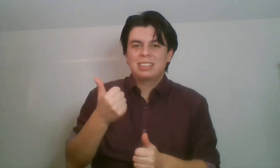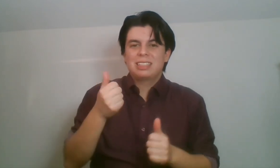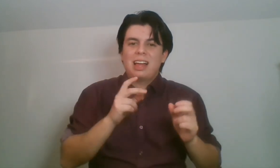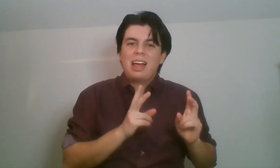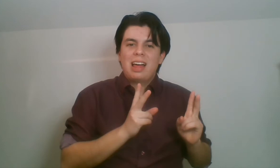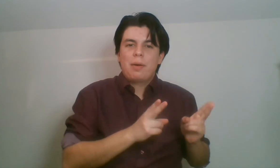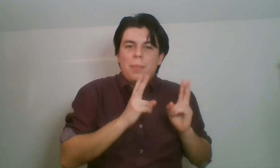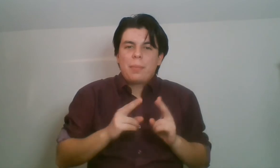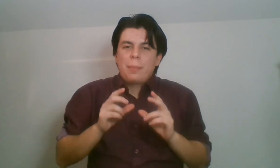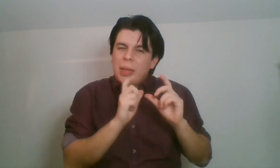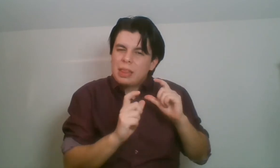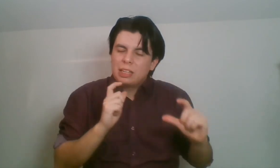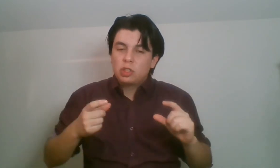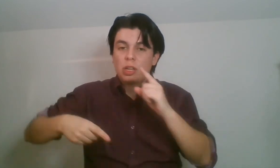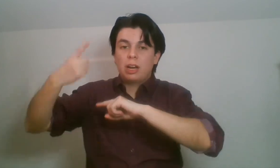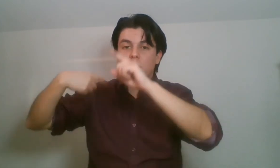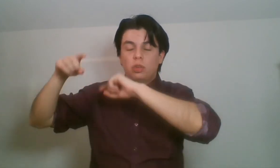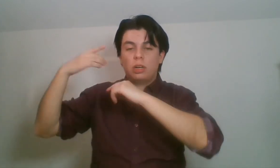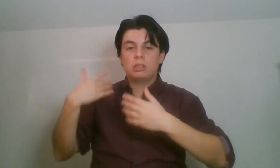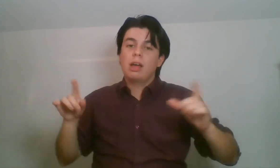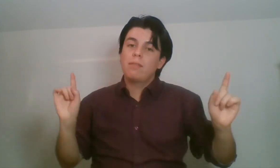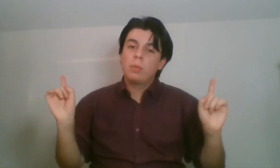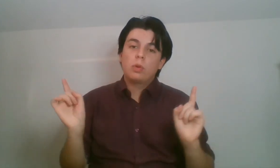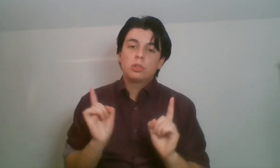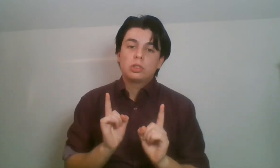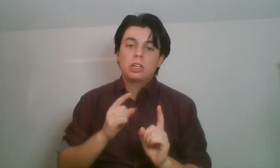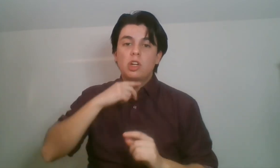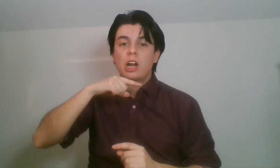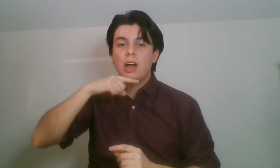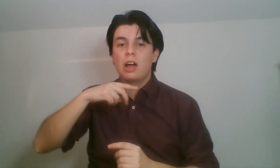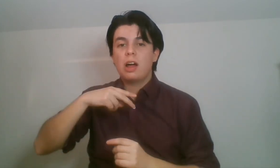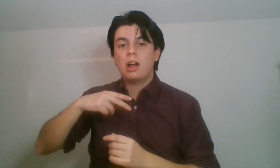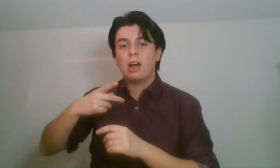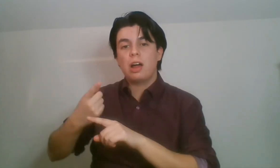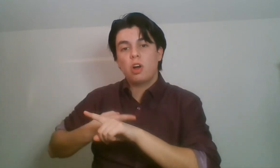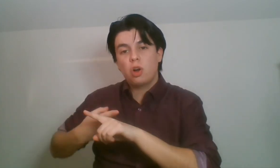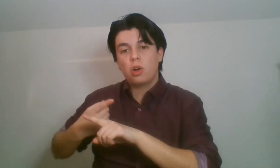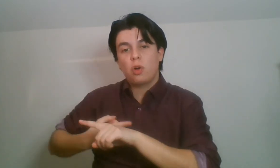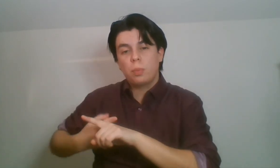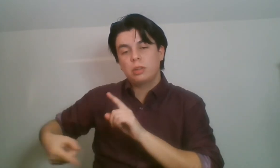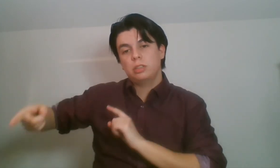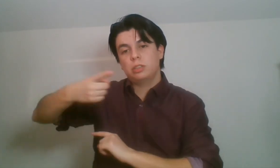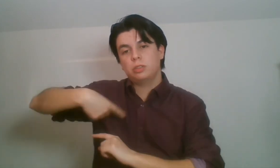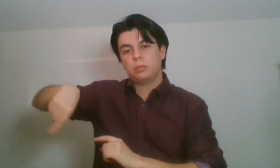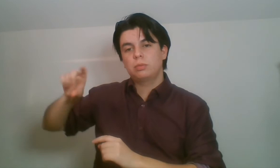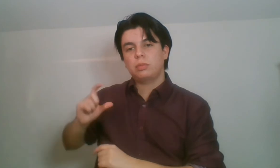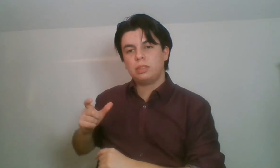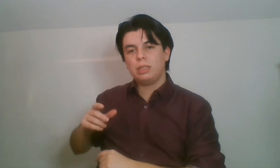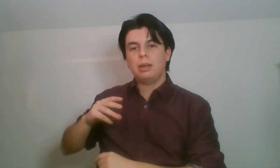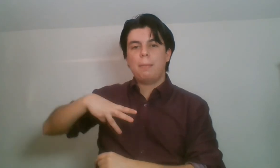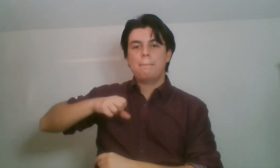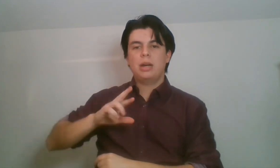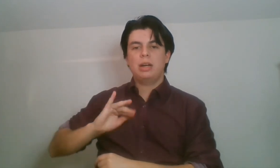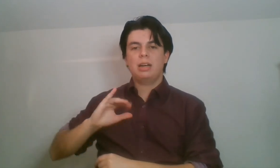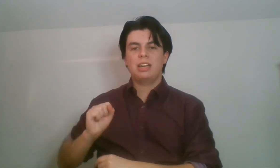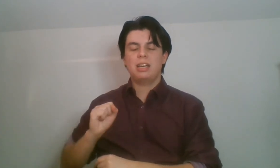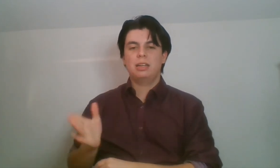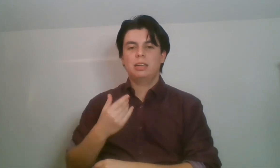artistas chilenos, uno de los primeros retratistas chilenos. Y así, con estos retazos de la historia del